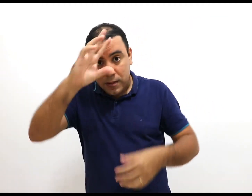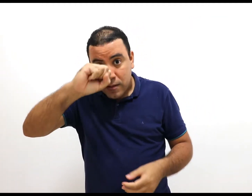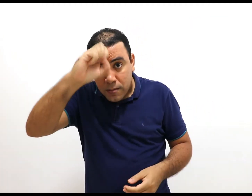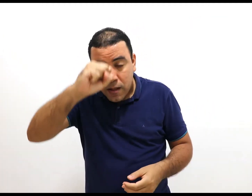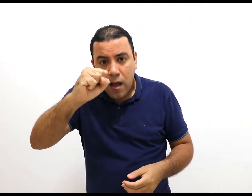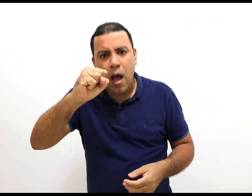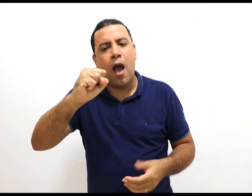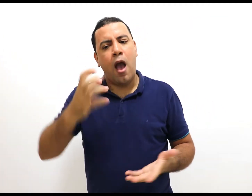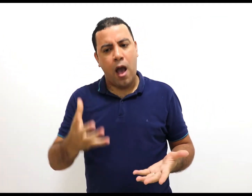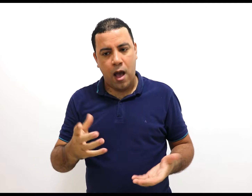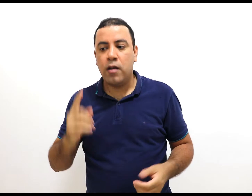surdos.